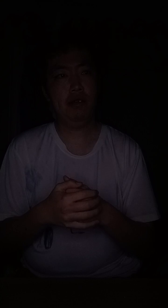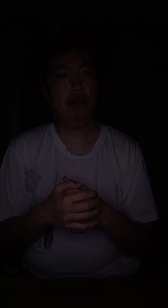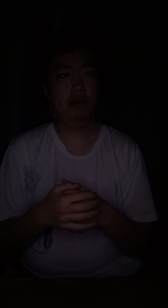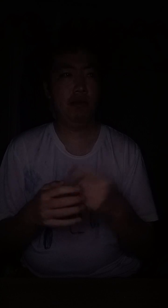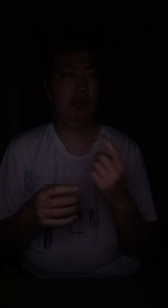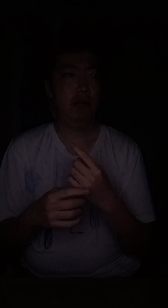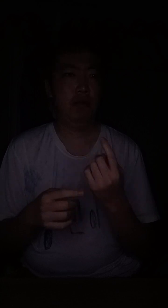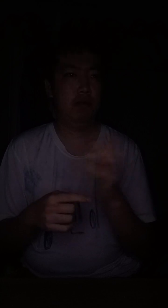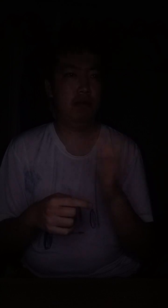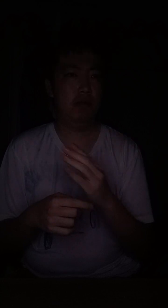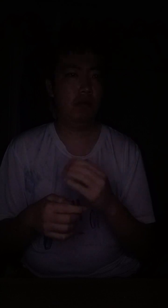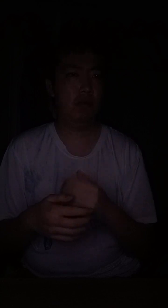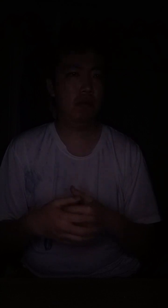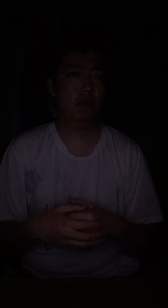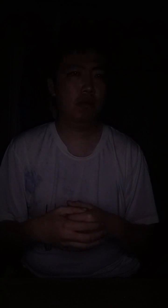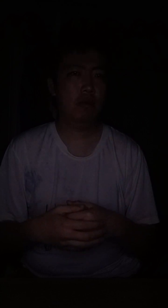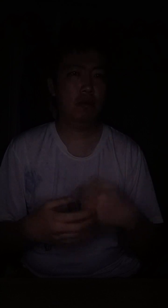예, 없습니다. 지금 여기 이제 마이크 때문에 그렇습니다.